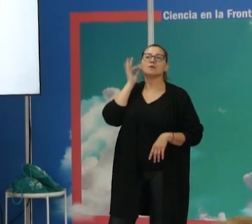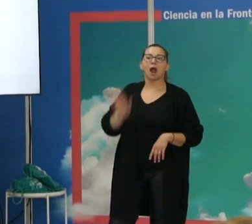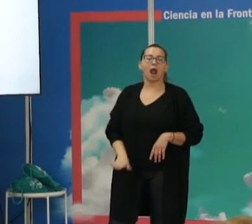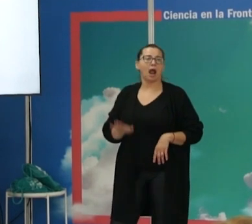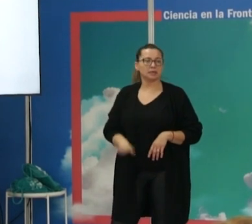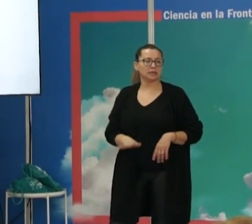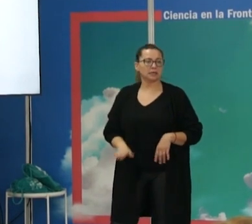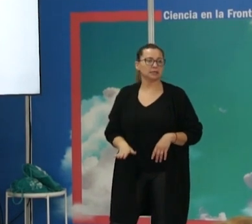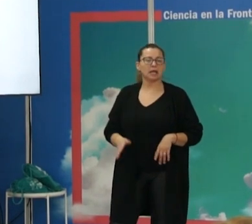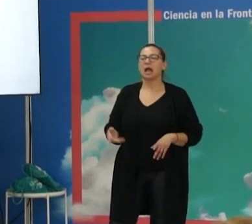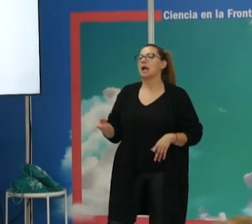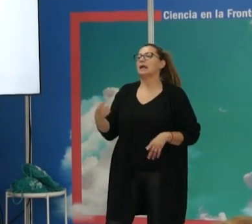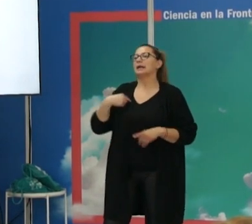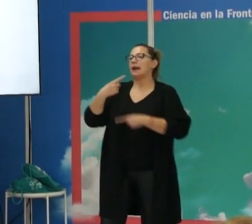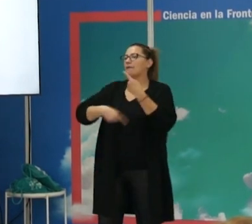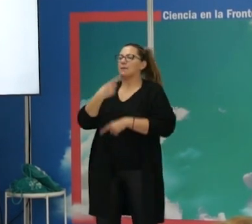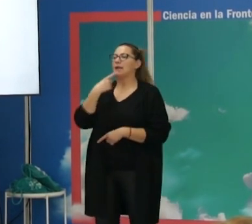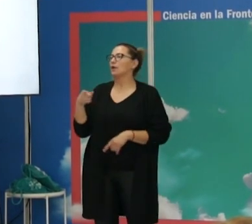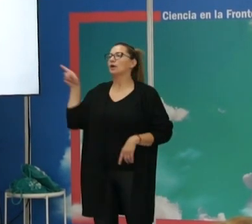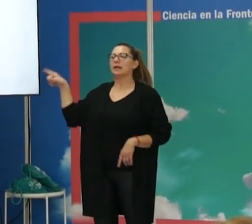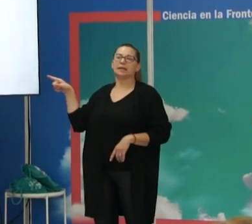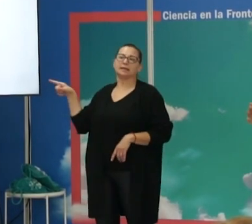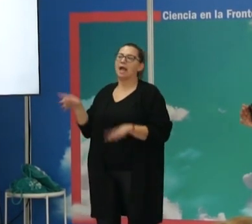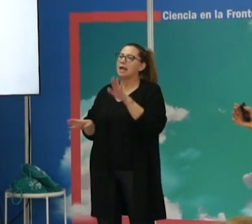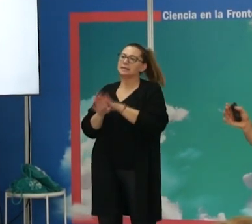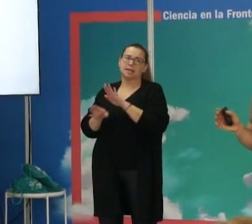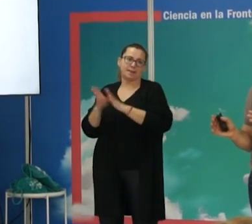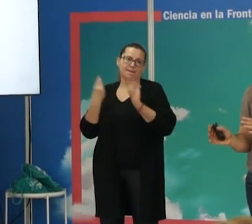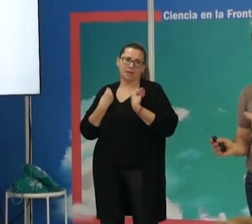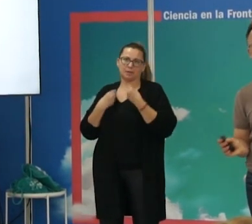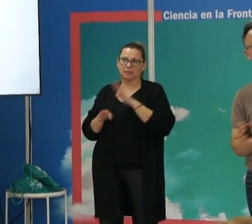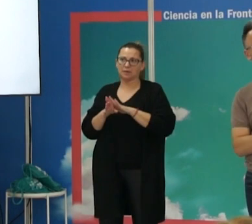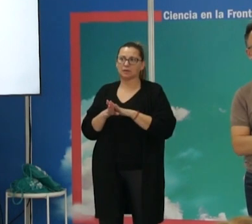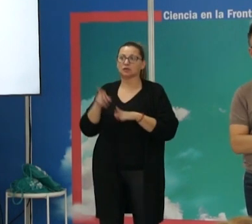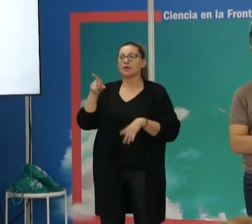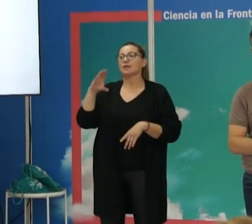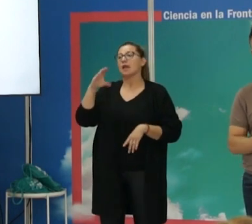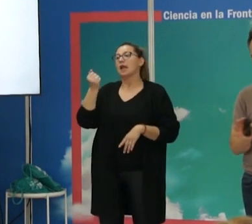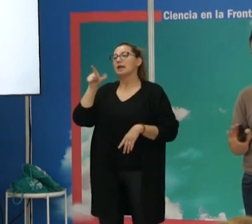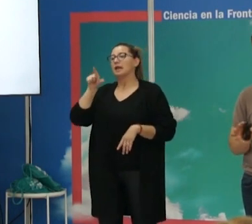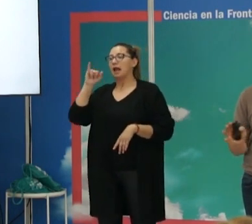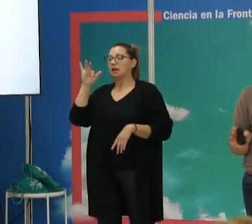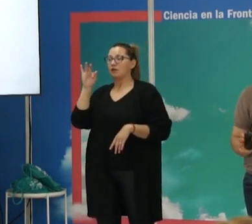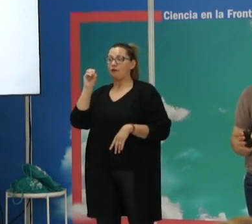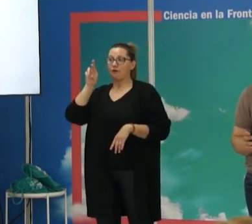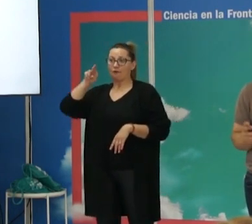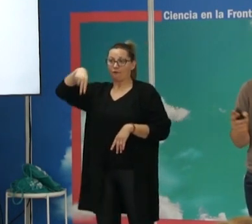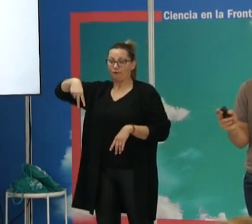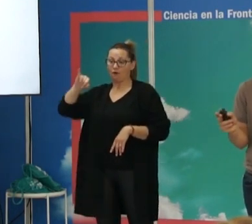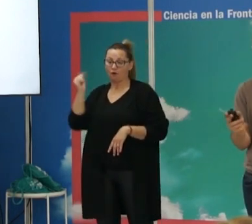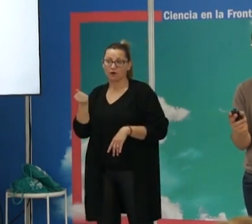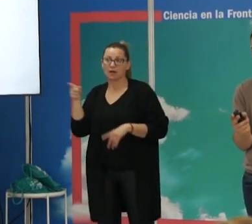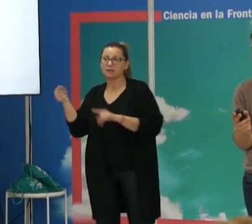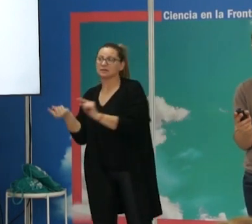la diagnosticara de muerta y, bueno, pues fue trasladada del estado de California al estado de New Jersey, que también acepta un cierto pluralismo,